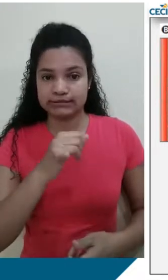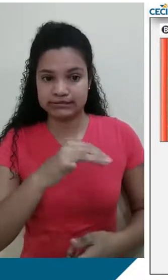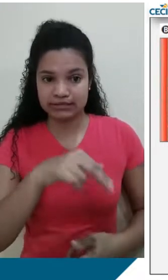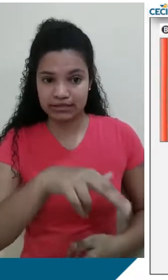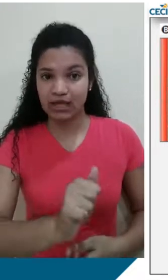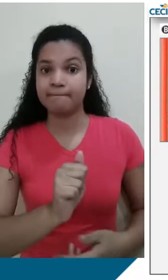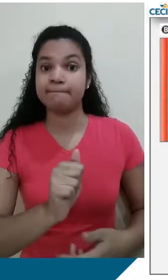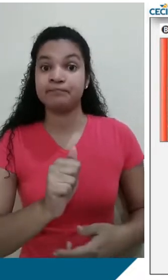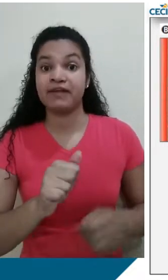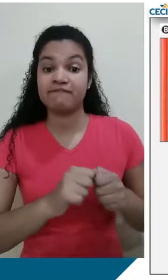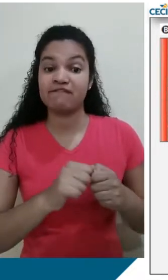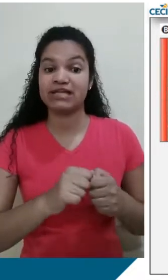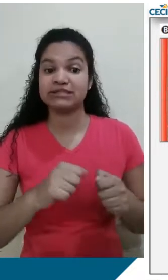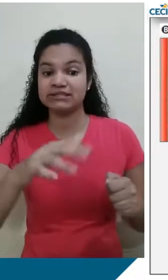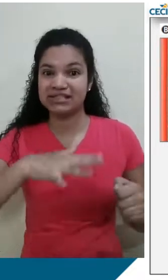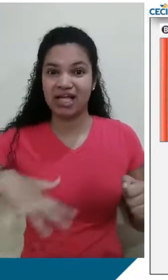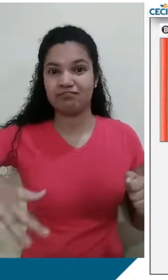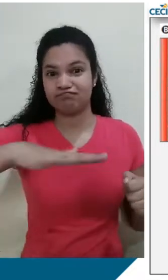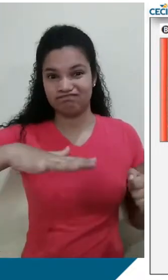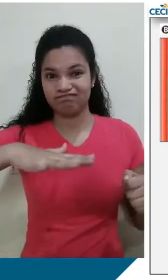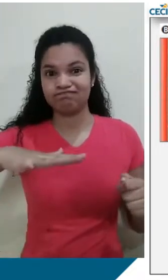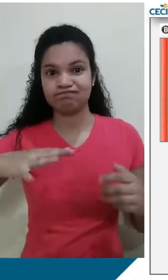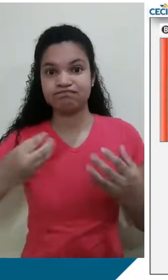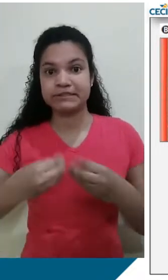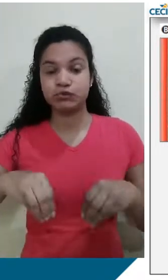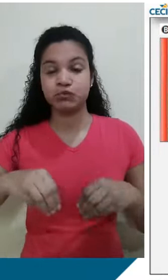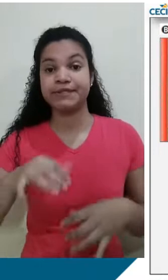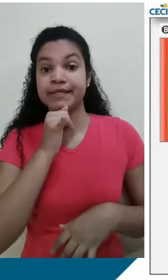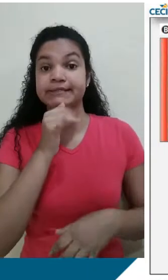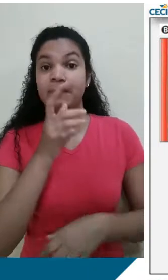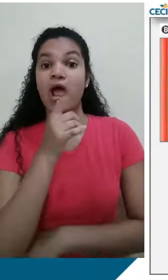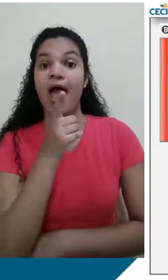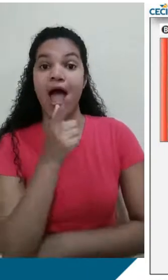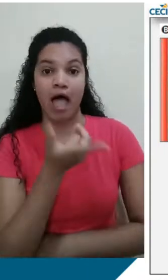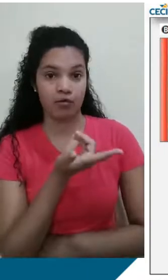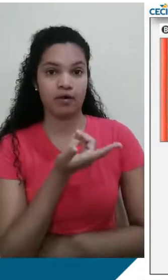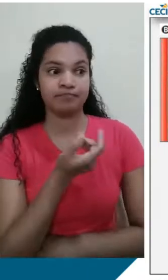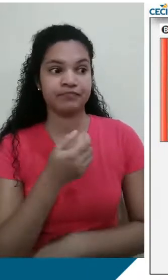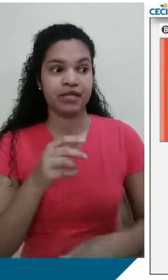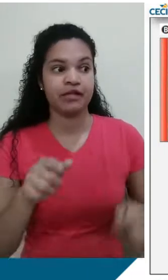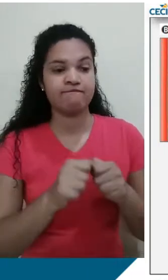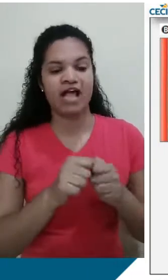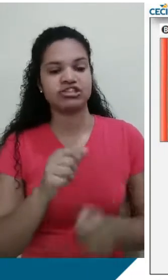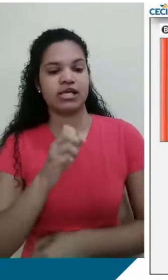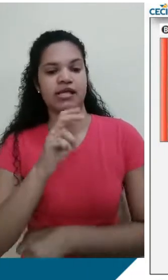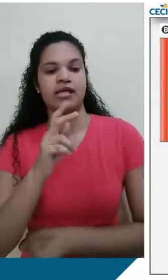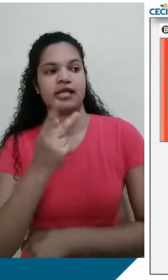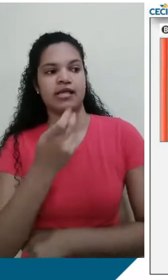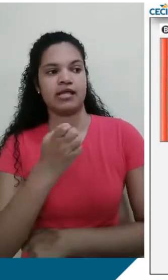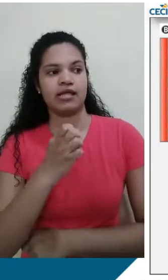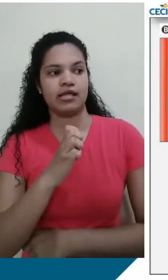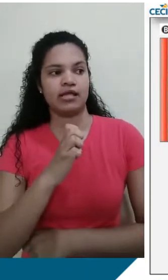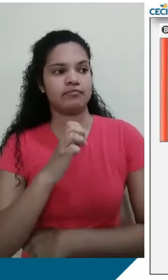problemas ambientais em ambientes aquáticos, que são gerados por um processo chamado eutrofização.